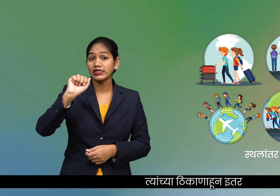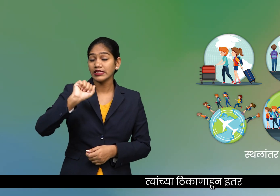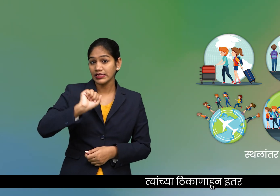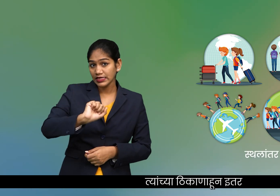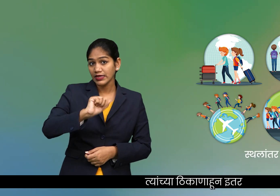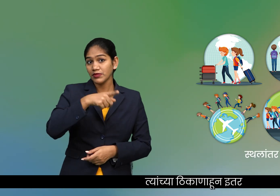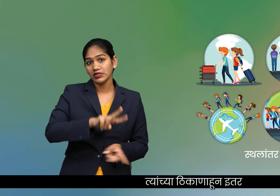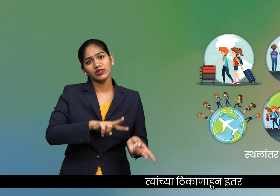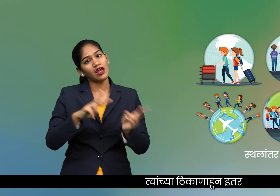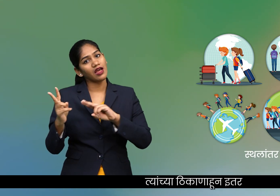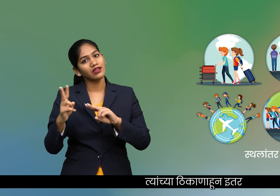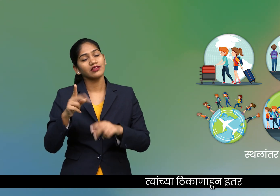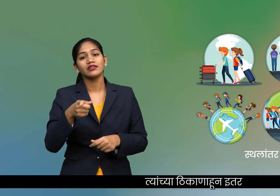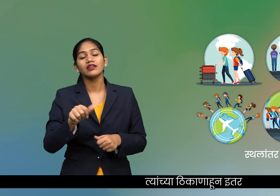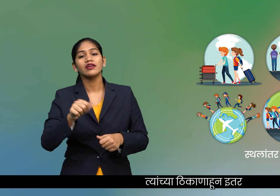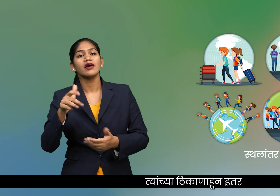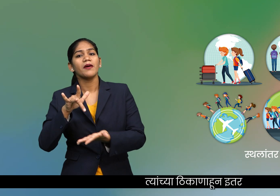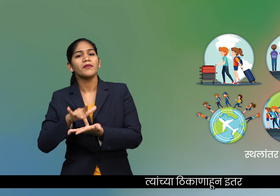त्यांच्या ठिकाणाहून इतर